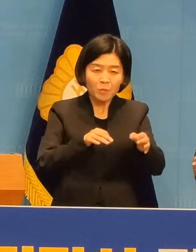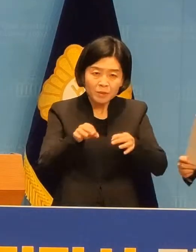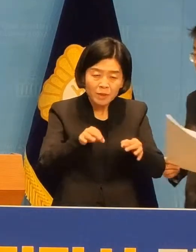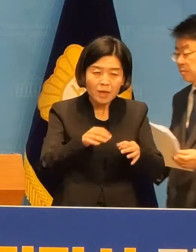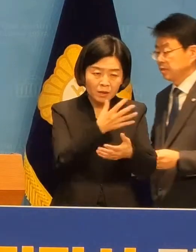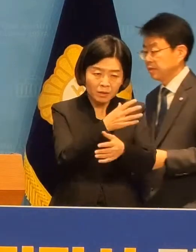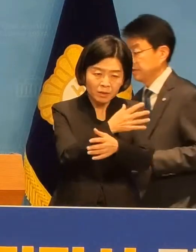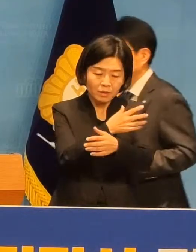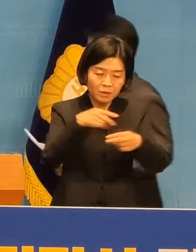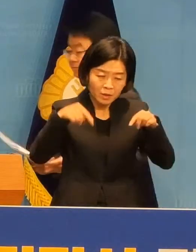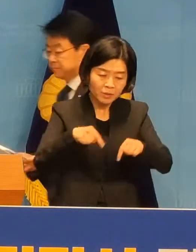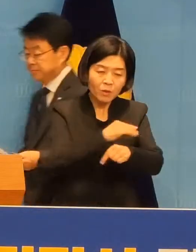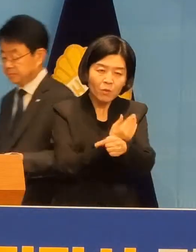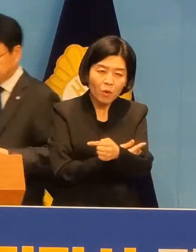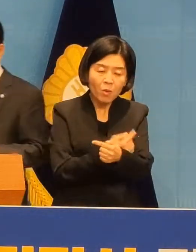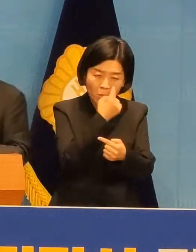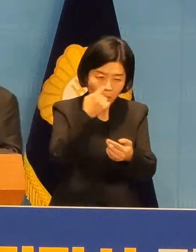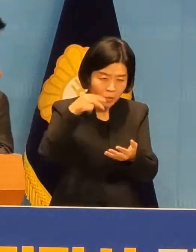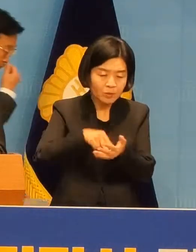추진하겠습니다.